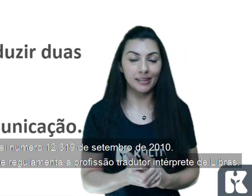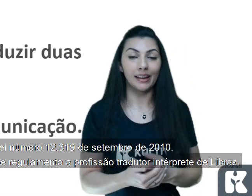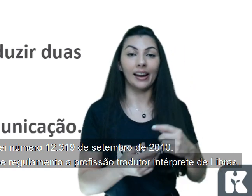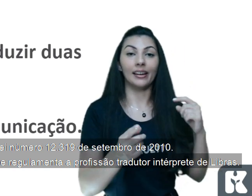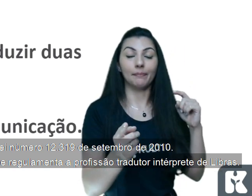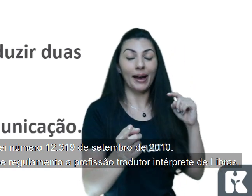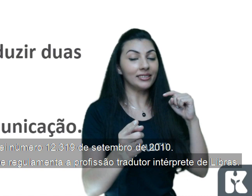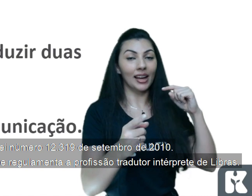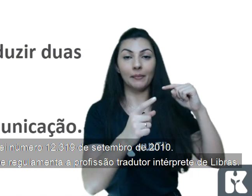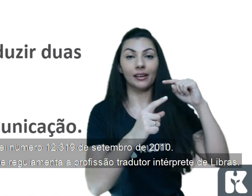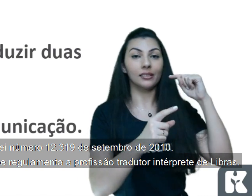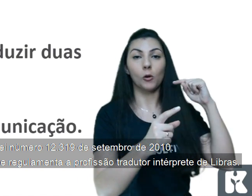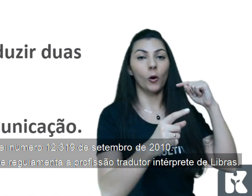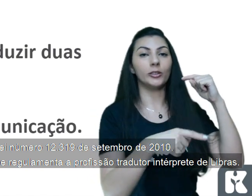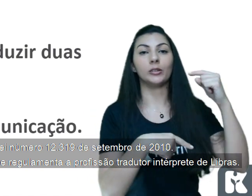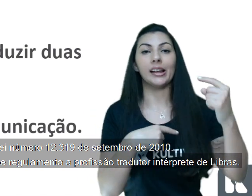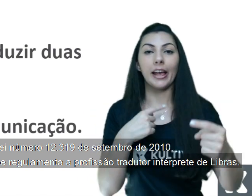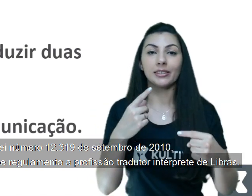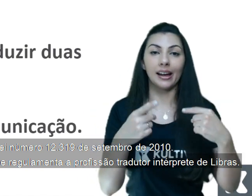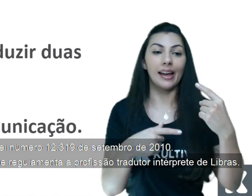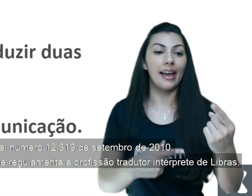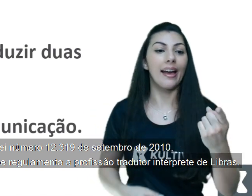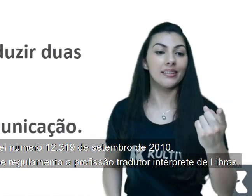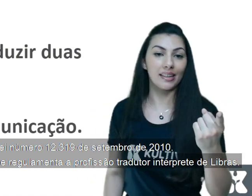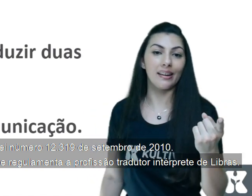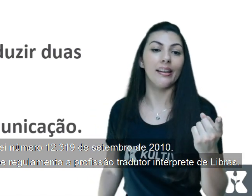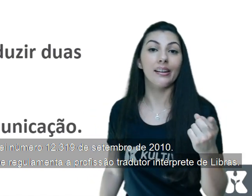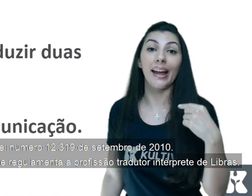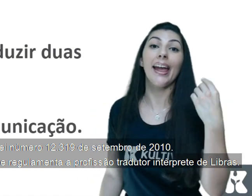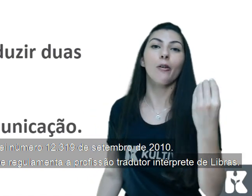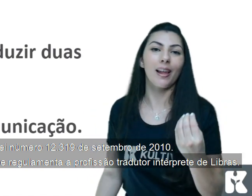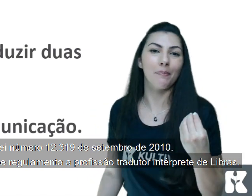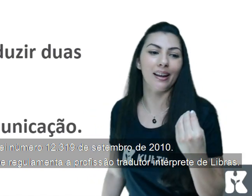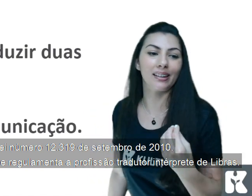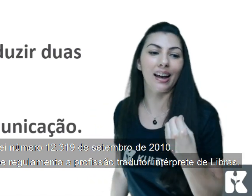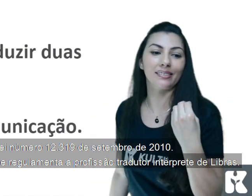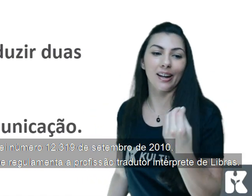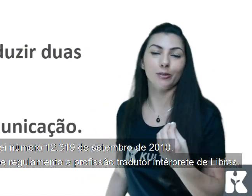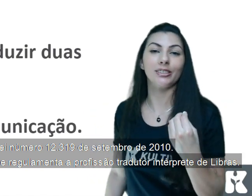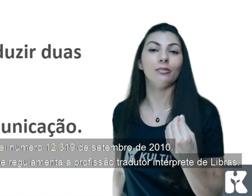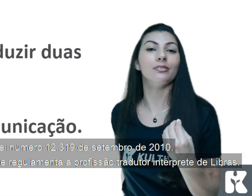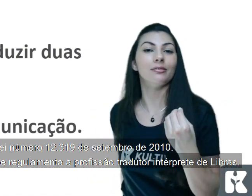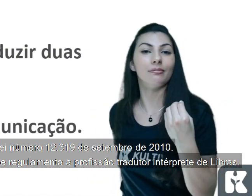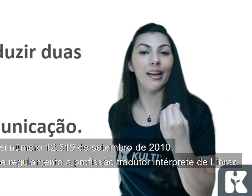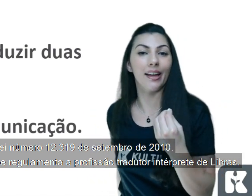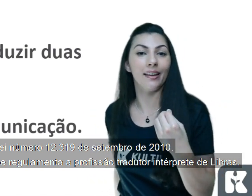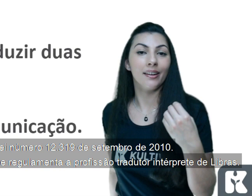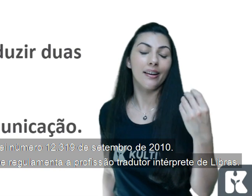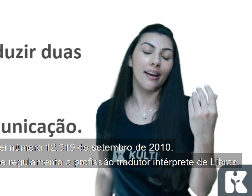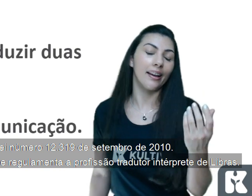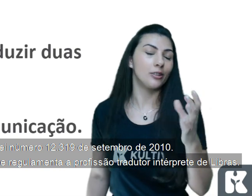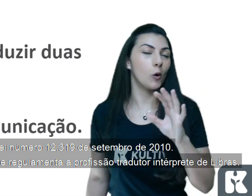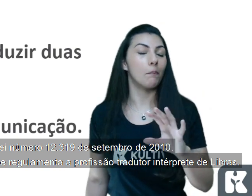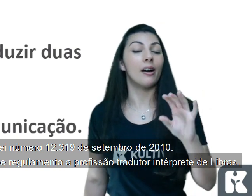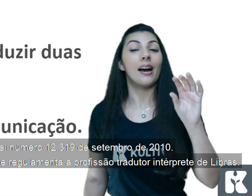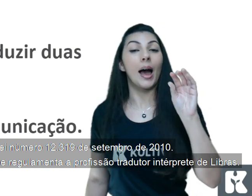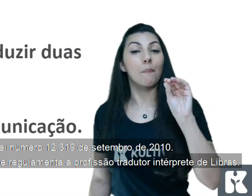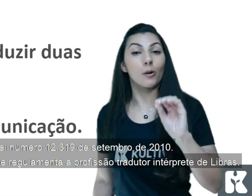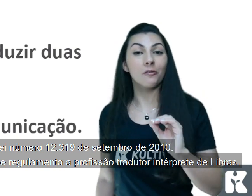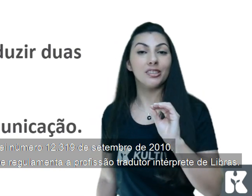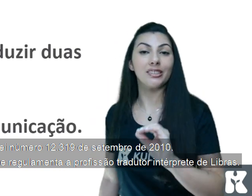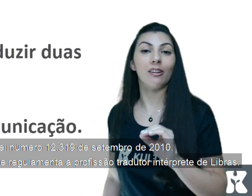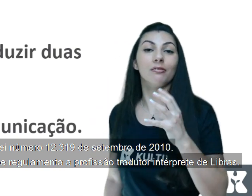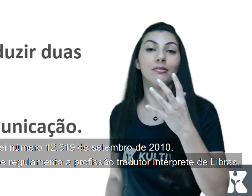2010. Basicamente, o Código de Ética é essa lei que regulamenta a tradução,